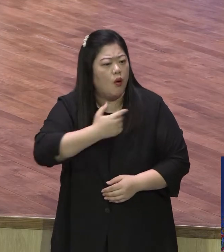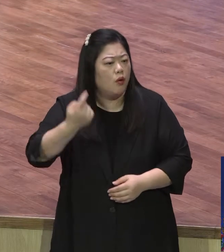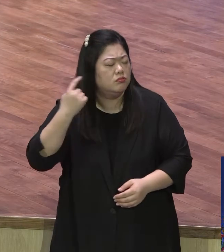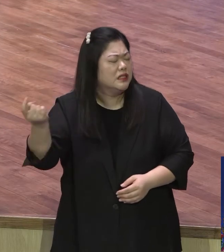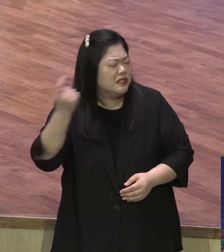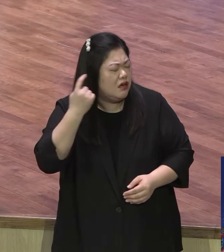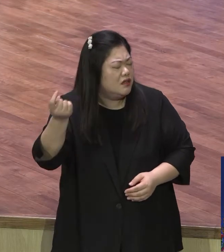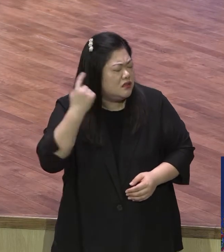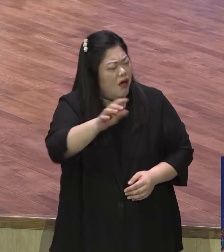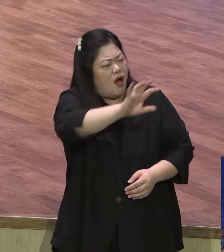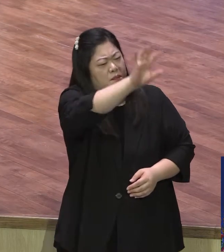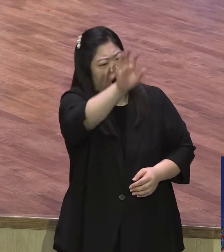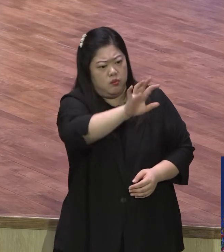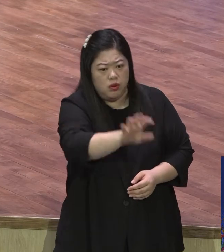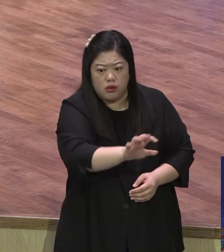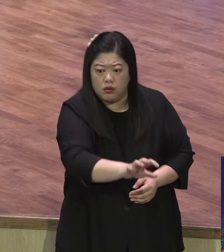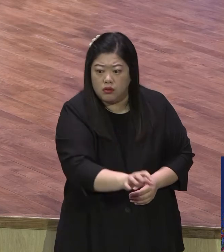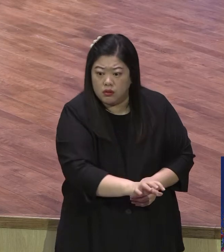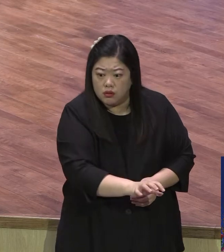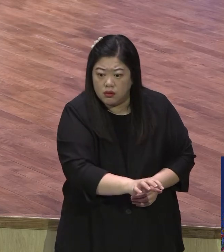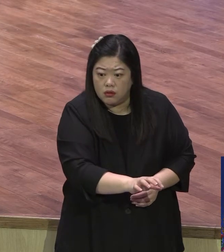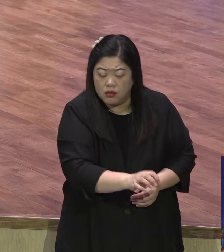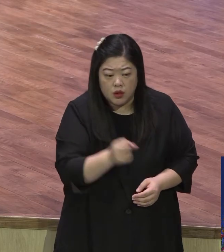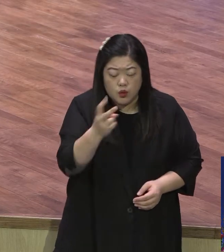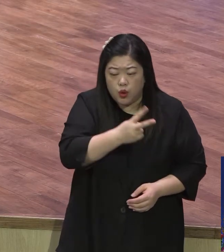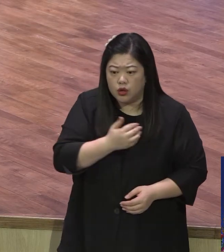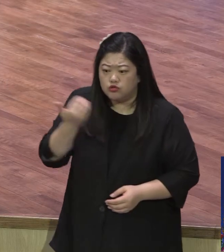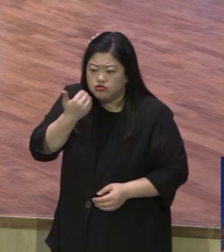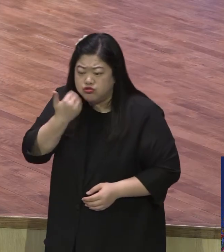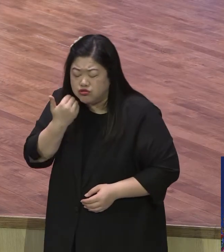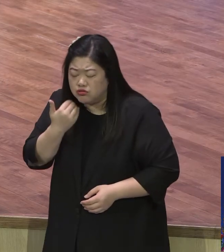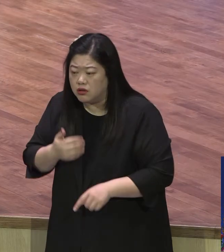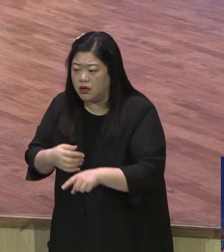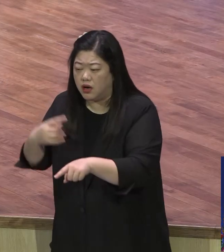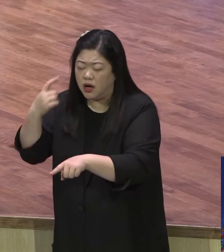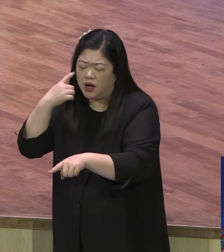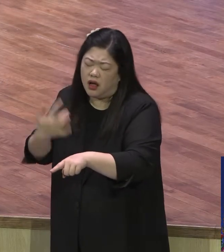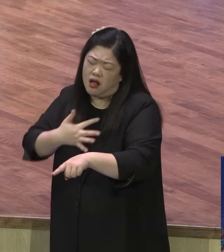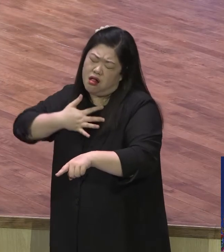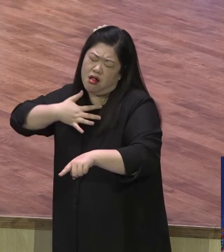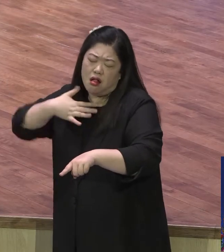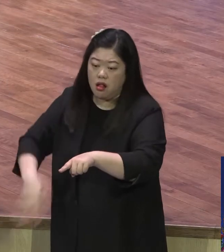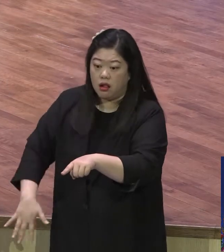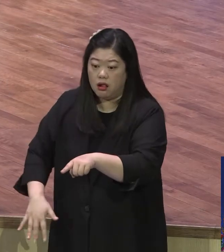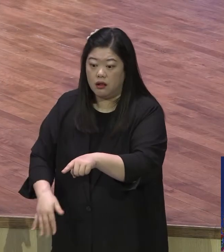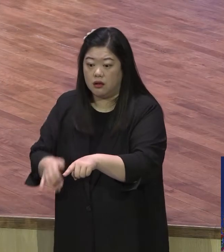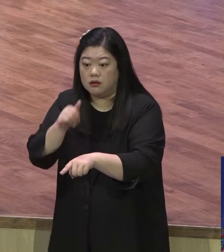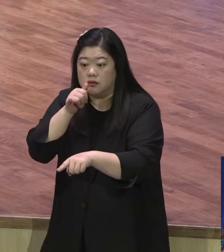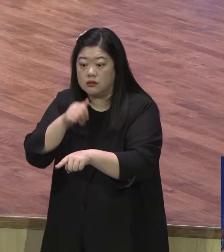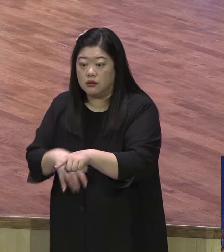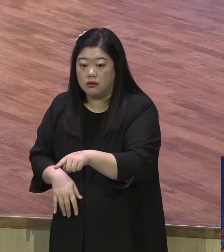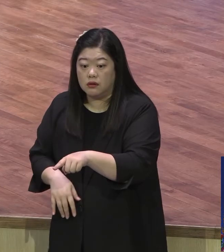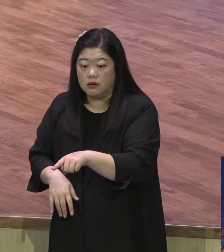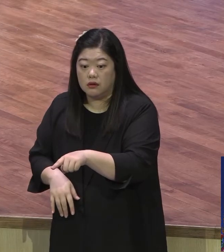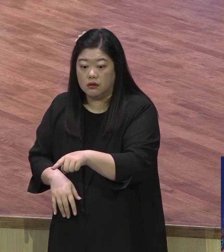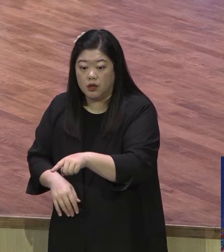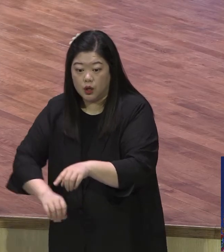어떤 사람은 한 분도 복음을 듣지 못하고 죽어야 하나 왜 어떤 사람은 초림하신